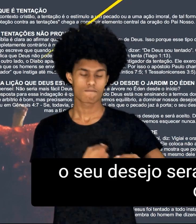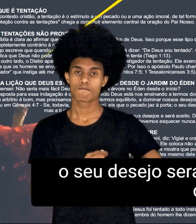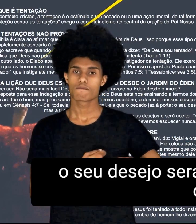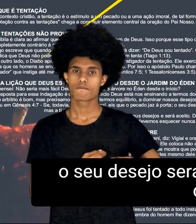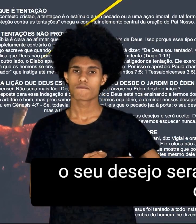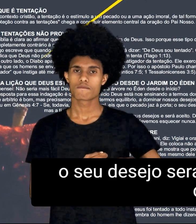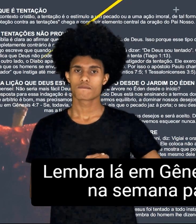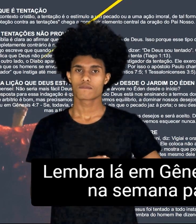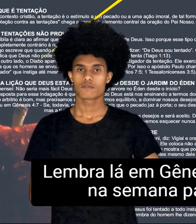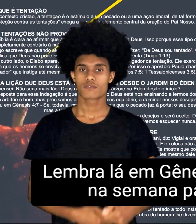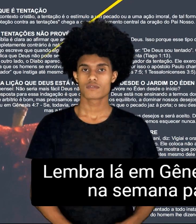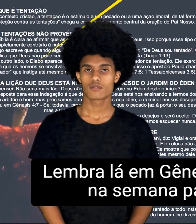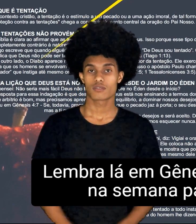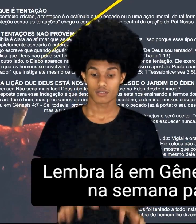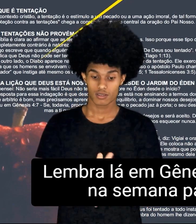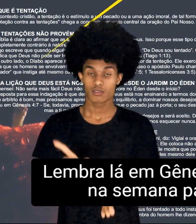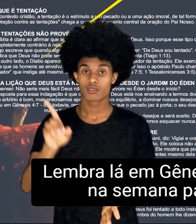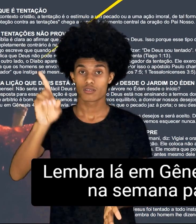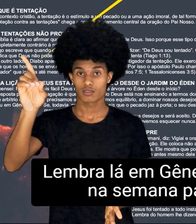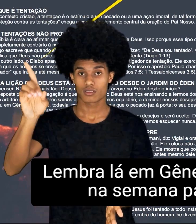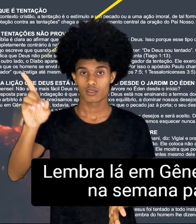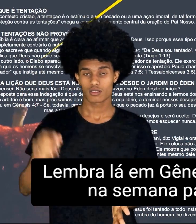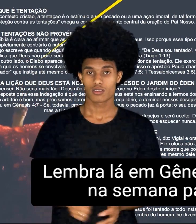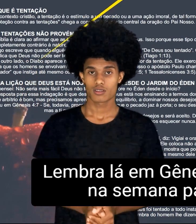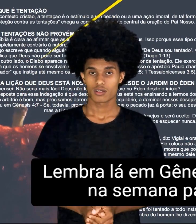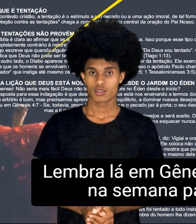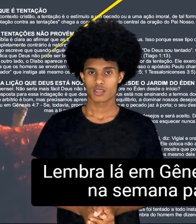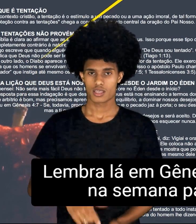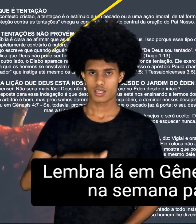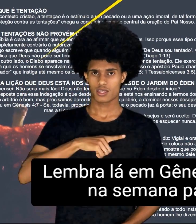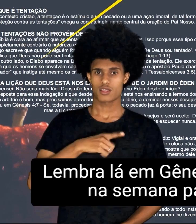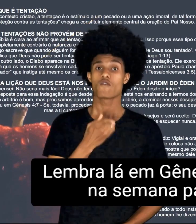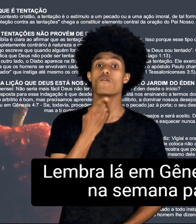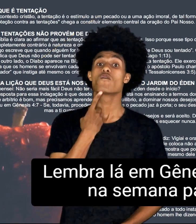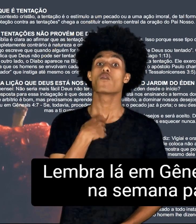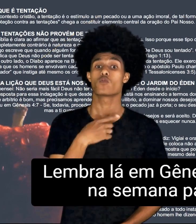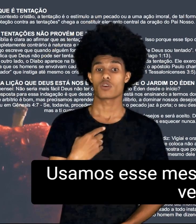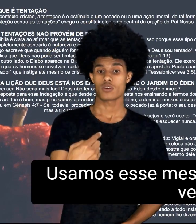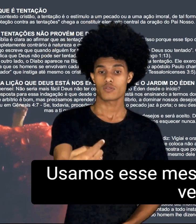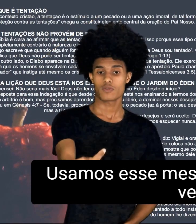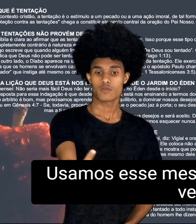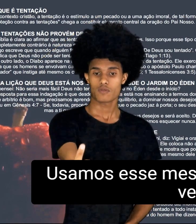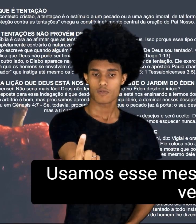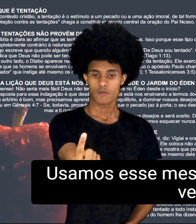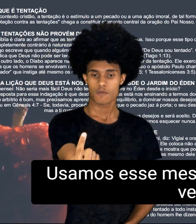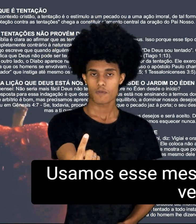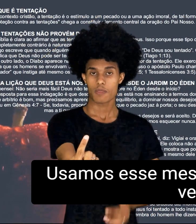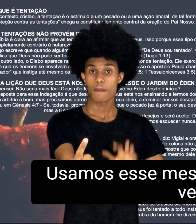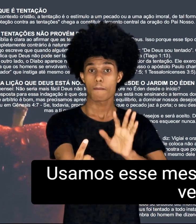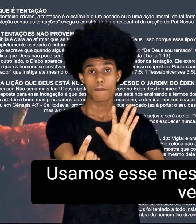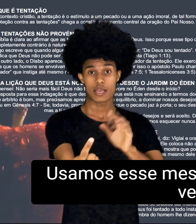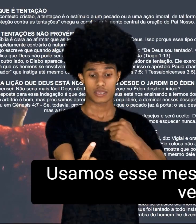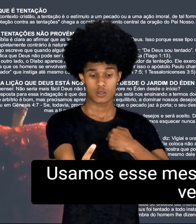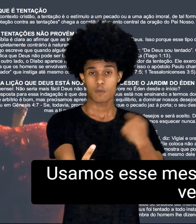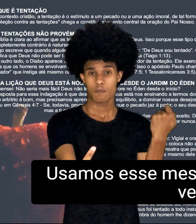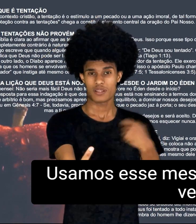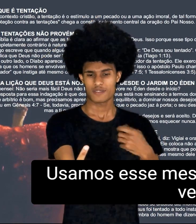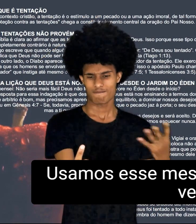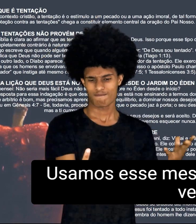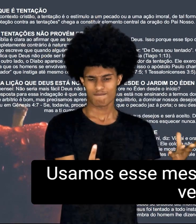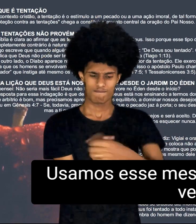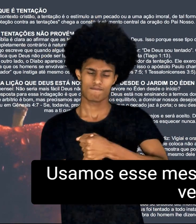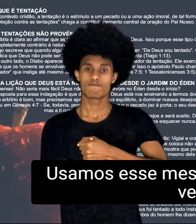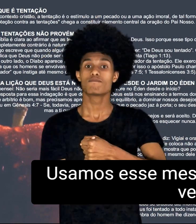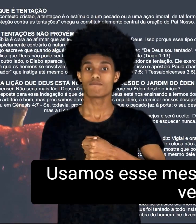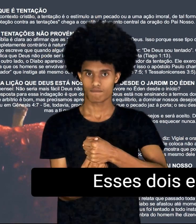mas a ti cumpre dominá-lo. Lembra lá? Gênesis 4:7, nós fizemos um estudo na semana passada sobre o pecado. Usamos esse mesmo versículo, então ele é um versículo